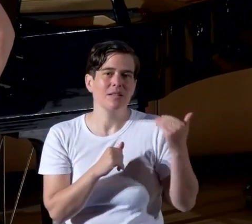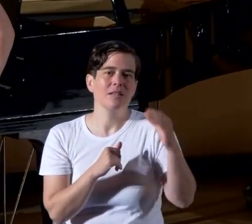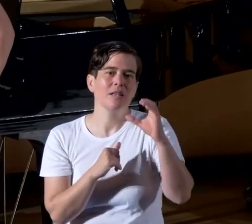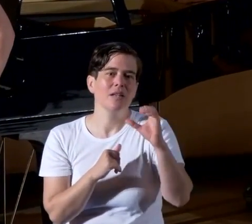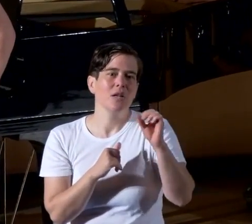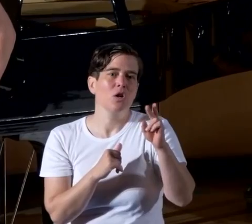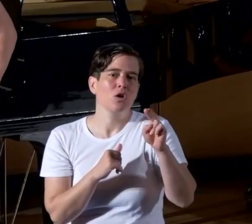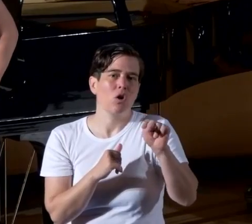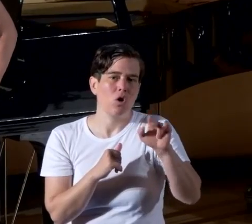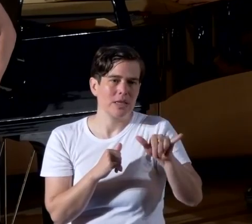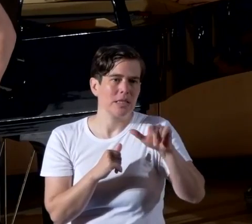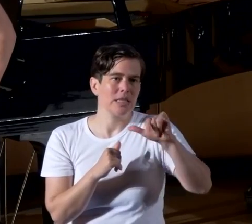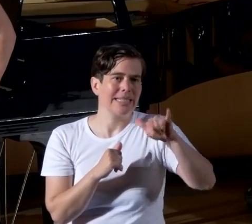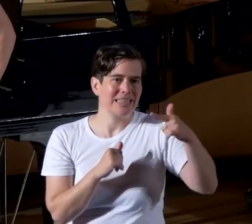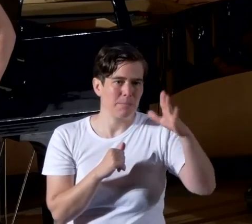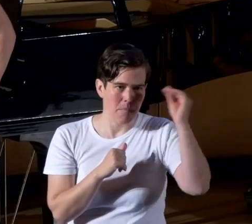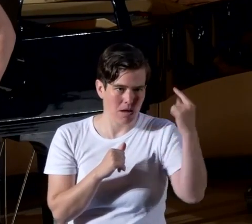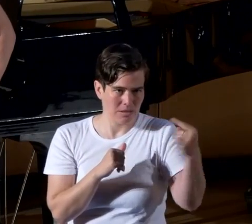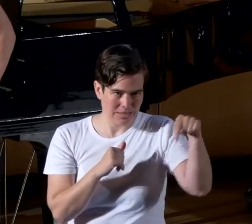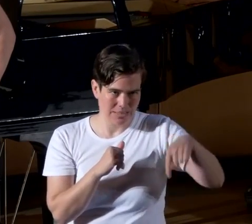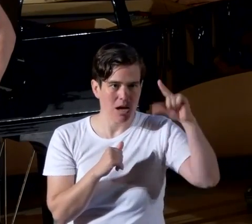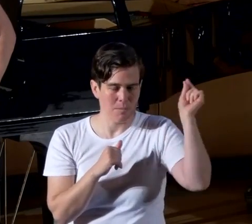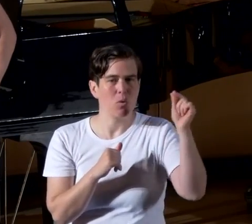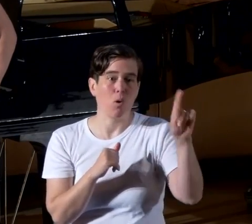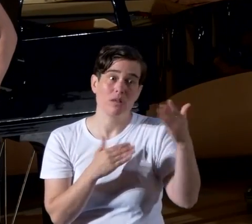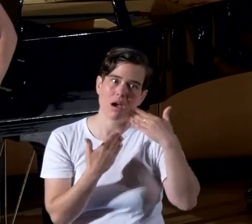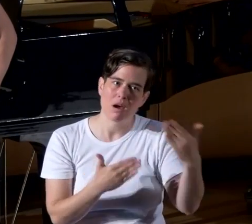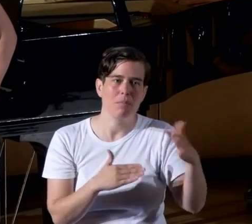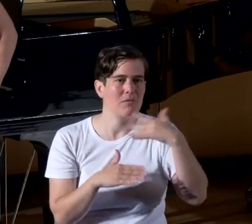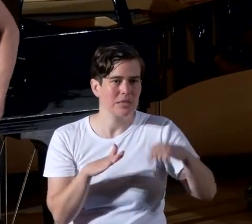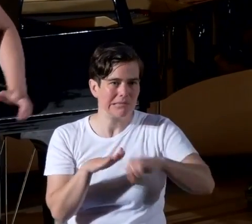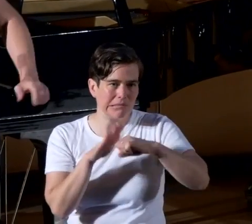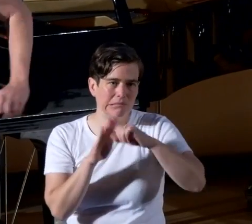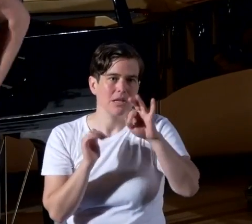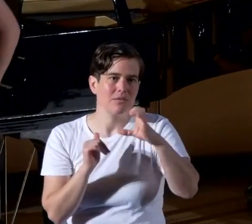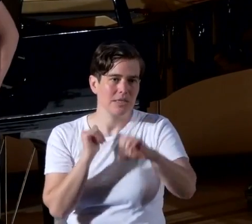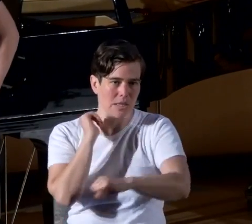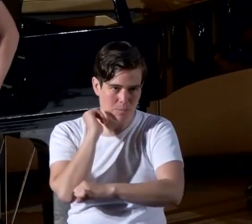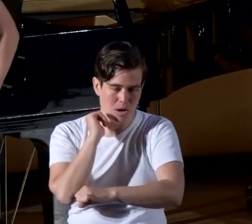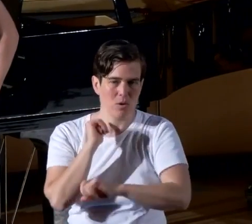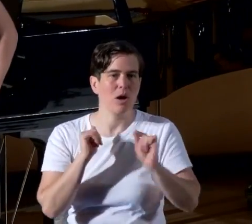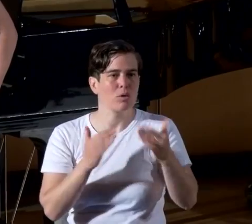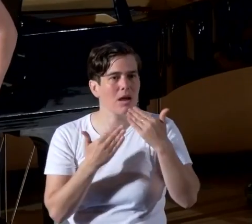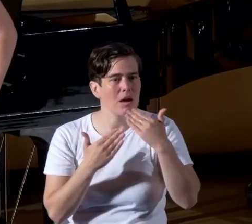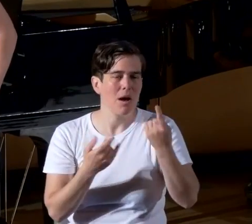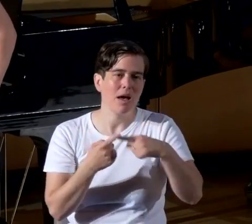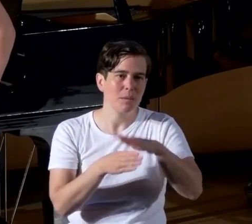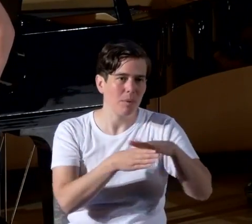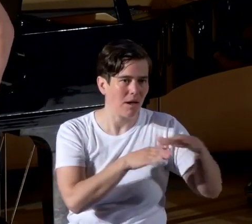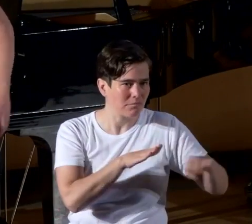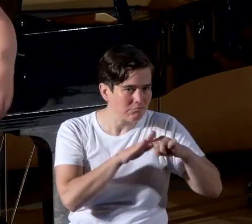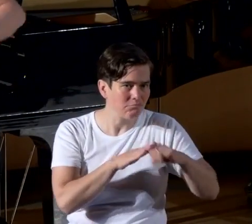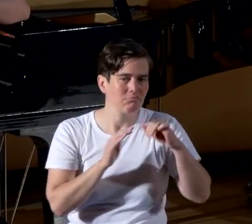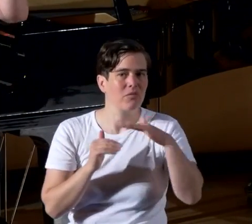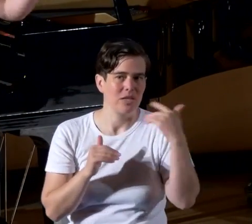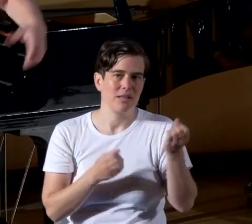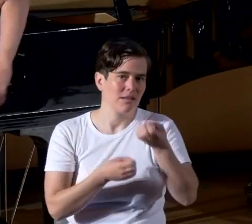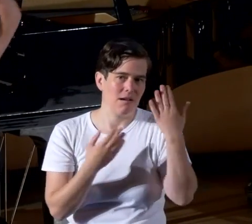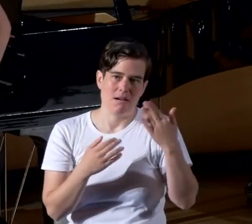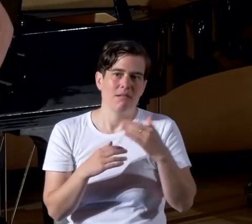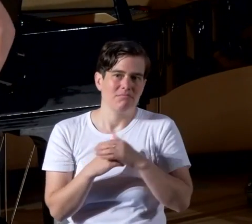Littmann, dem wir auch sehr dankbar sind, was er für den FC St. Pauli getan hat, dem wir auch dankbar in vielen anderen Sachen sind. Und natürlich